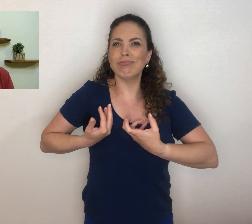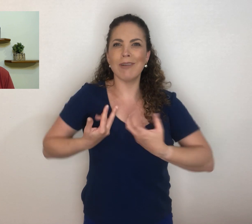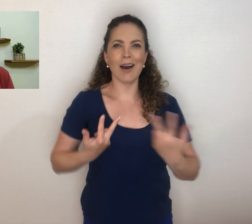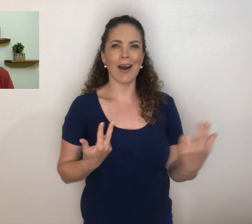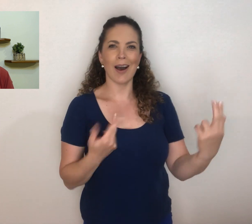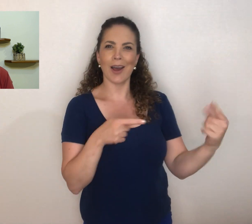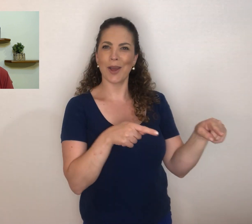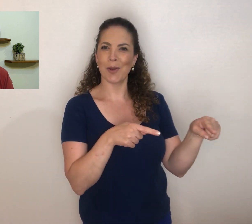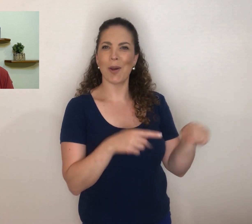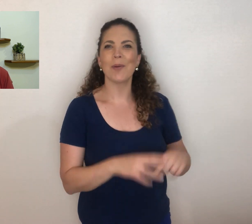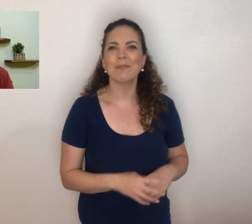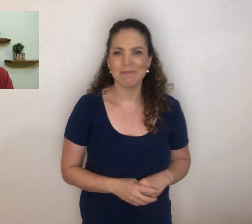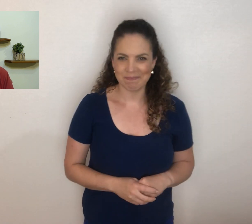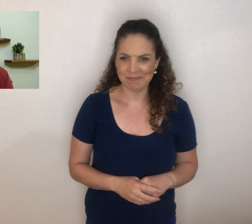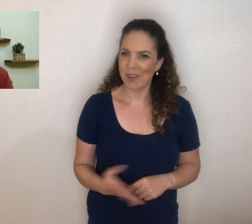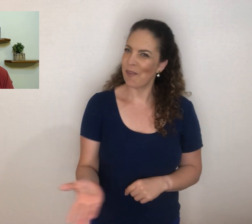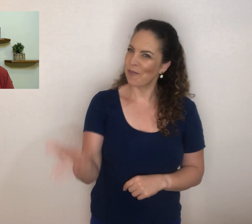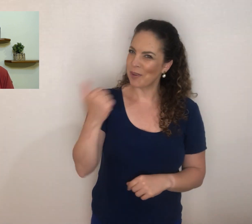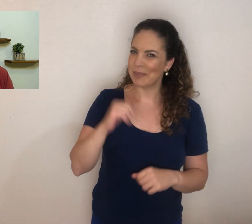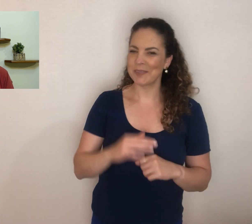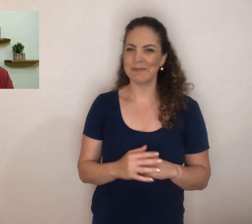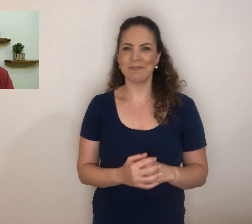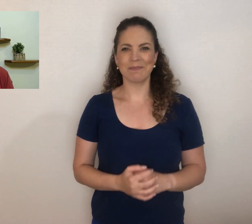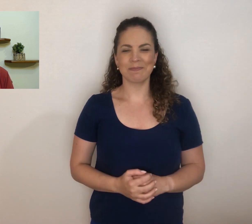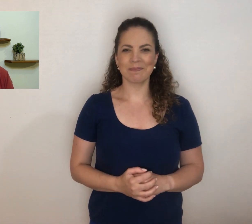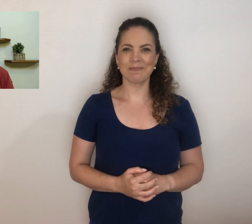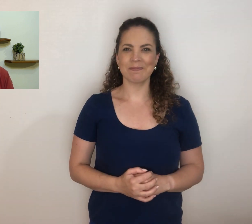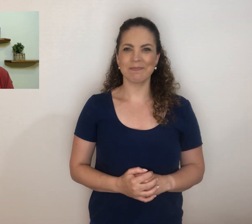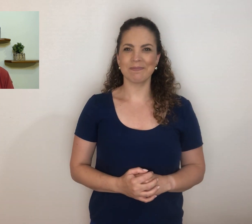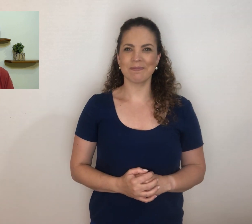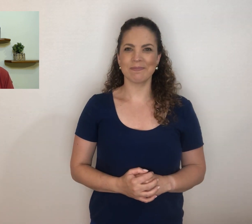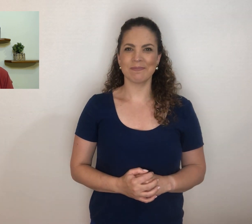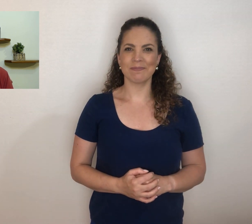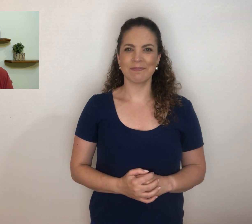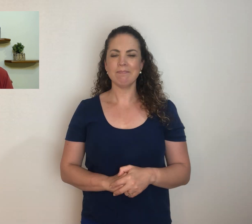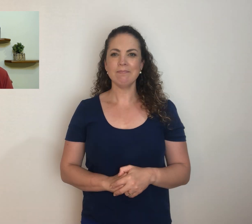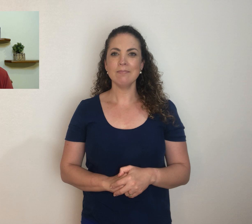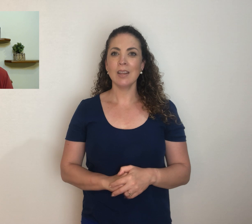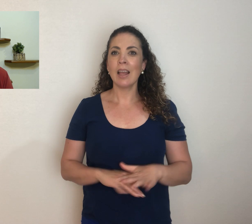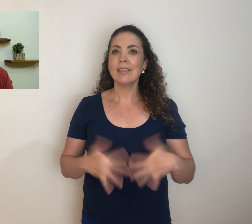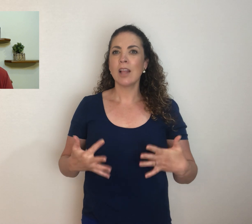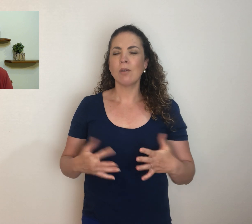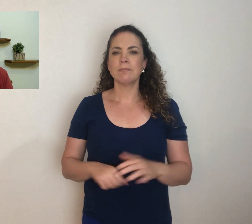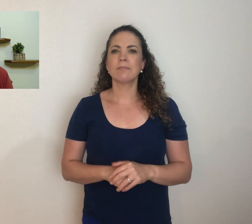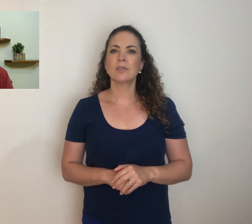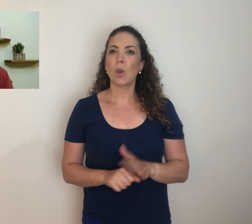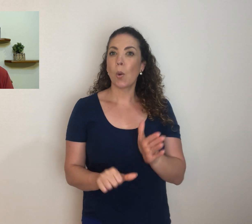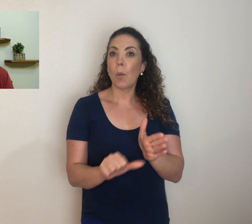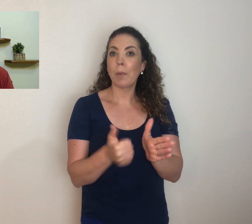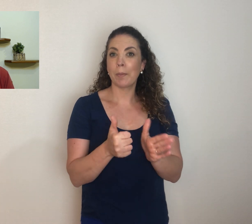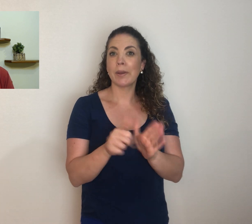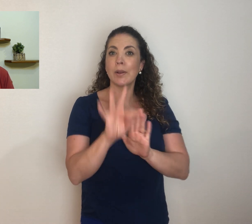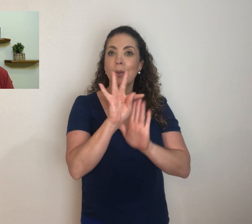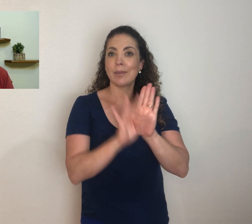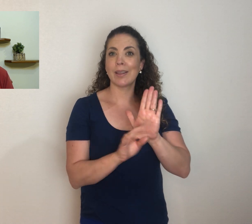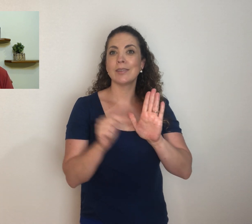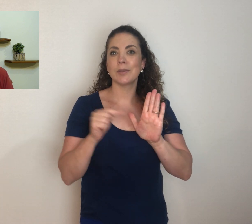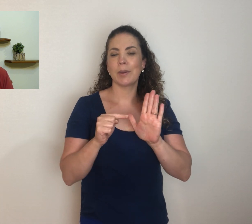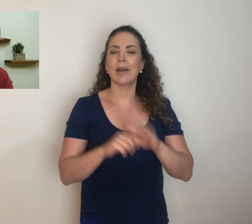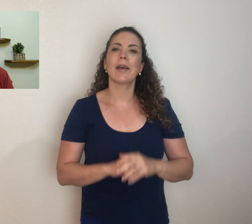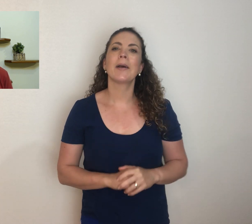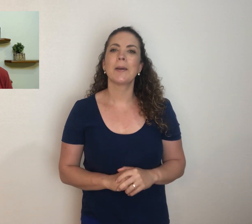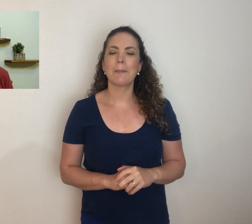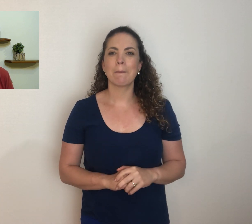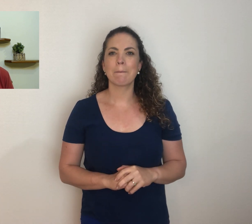Então vamos lá. O primeiro texto que nós vamos ler do ensino apostólico